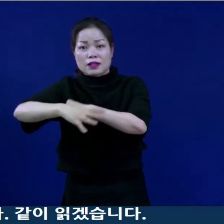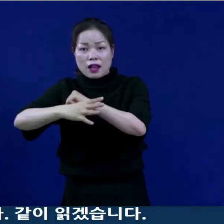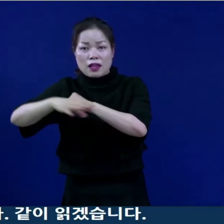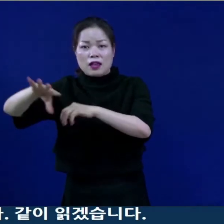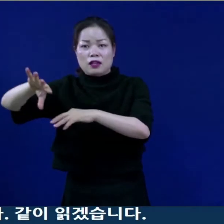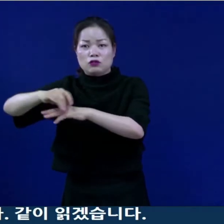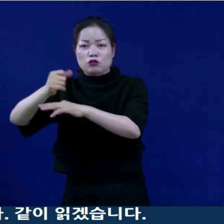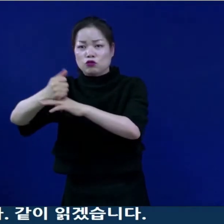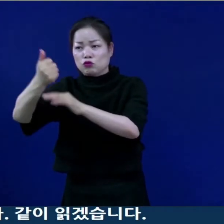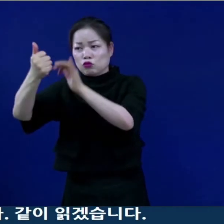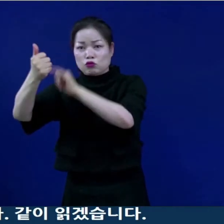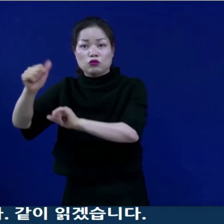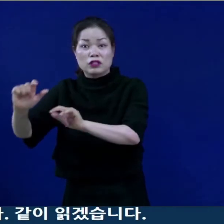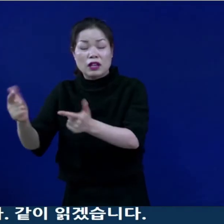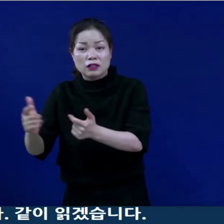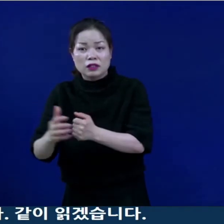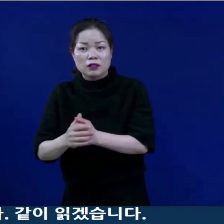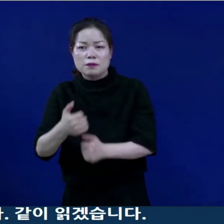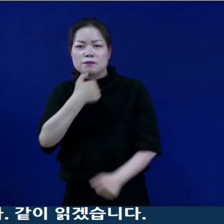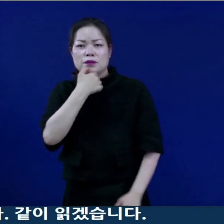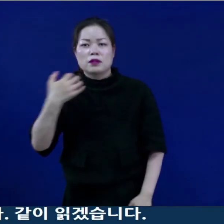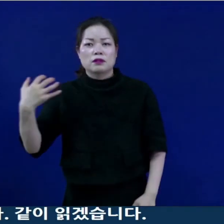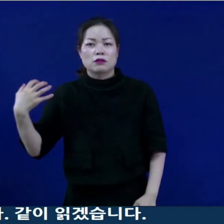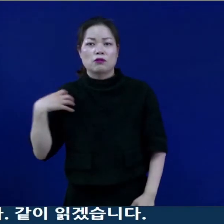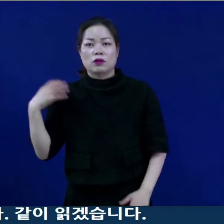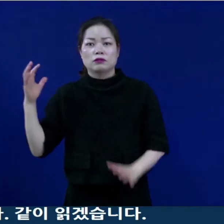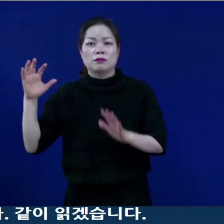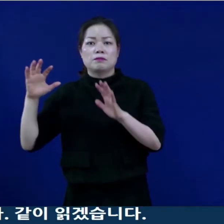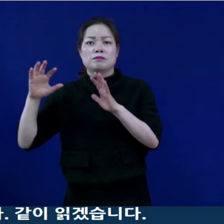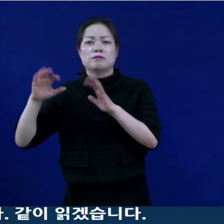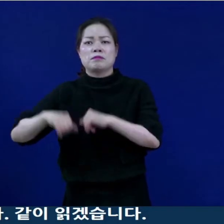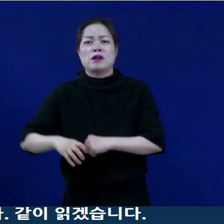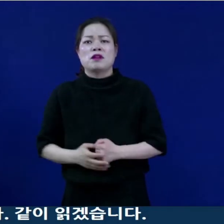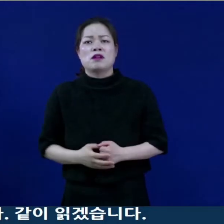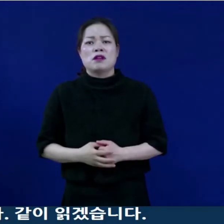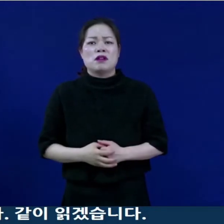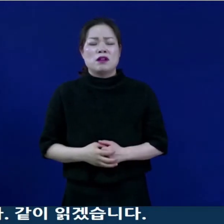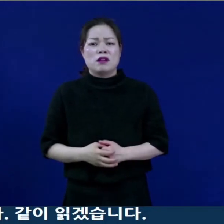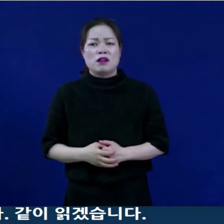여러분 이 한마디에 빌라도가 완전히 무너집니다.